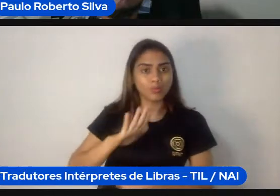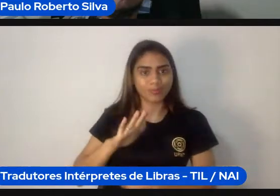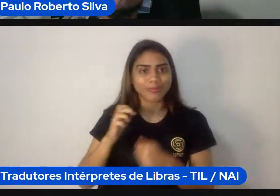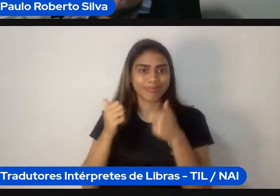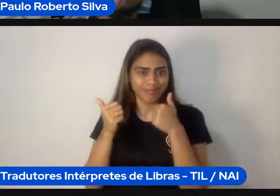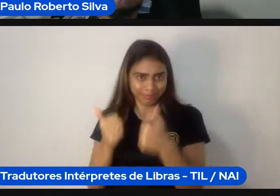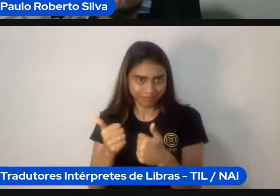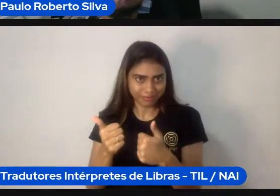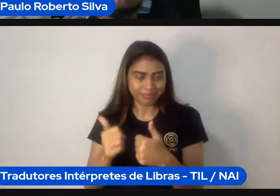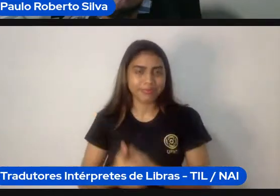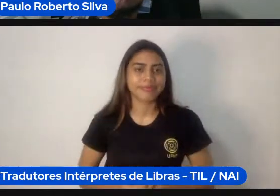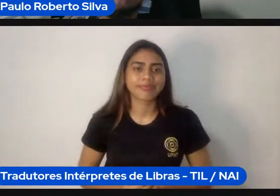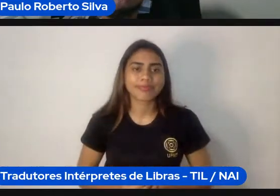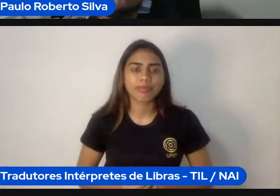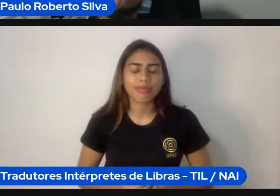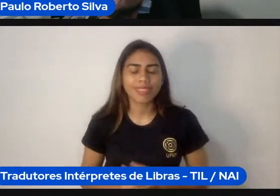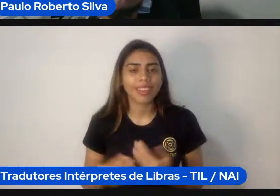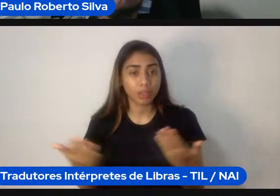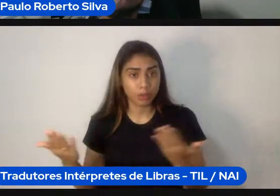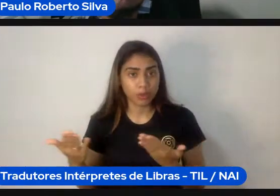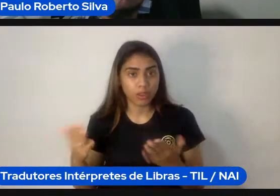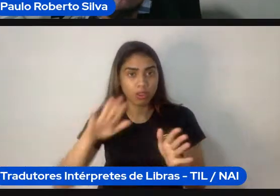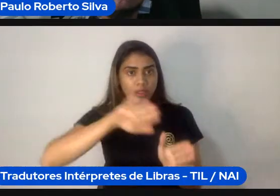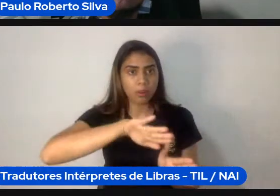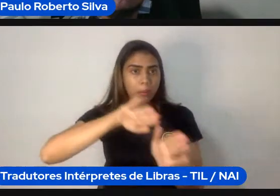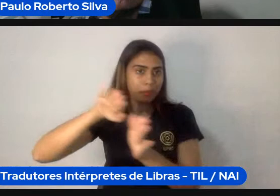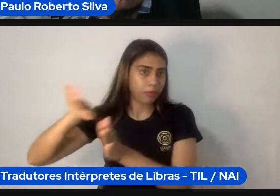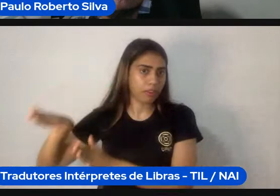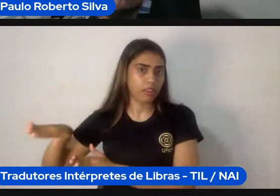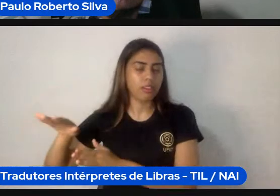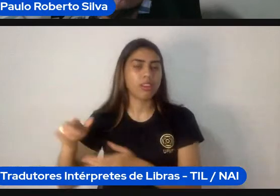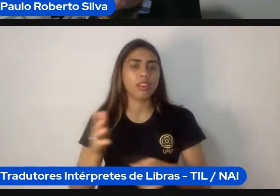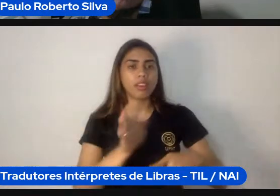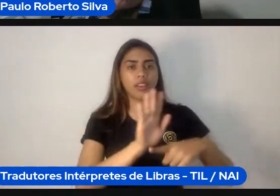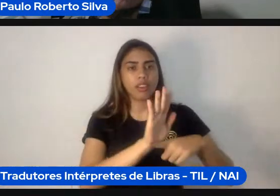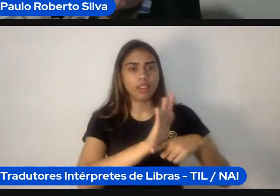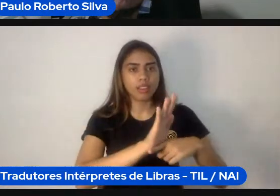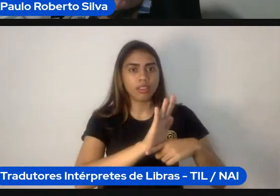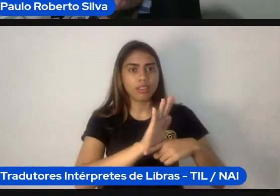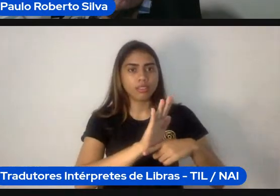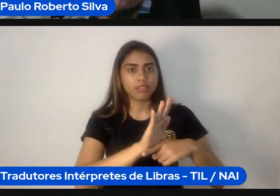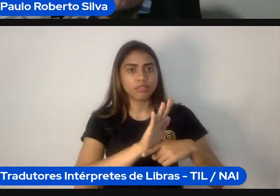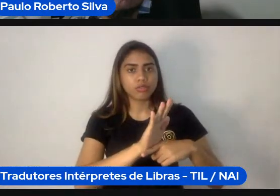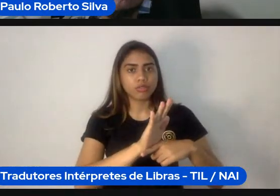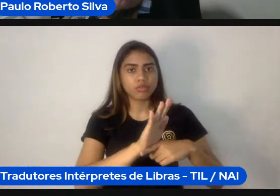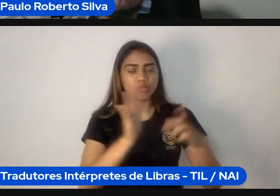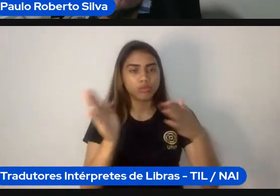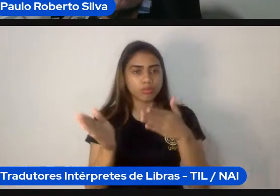Deixa eu ver.